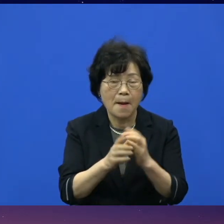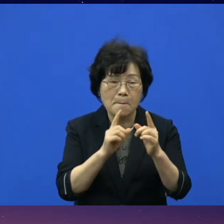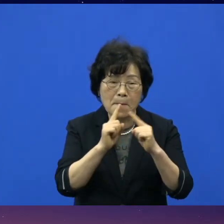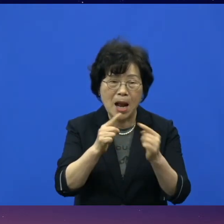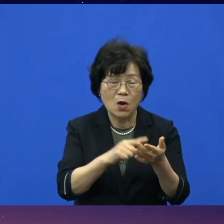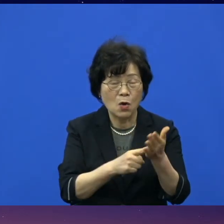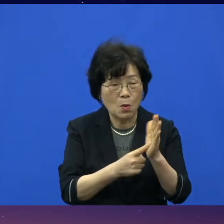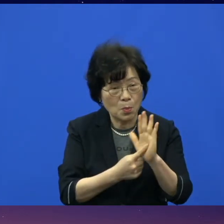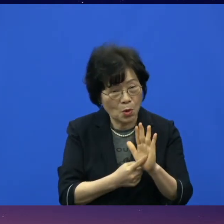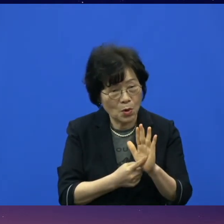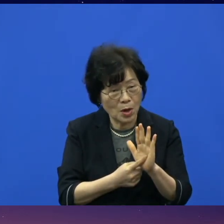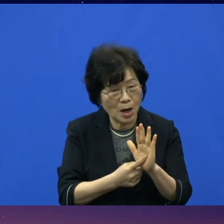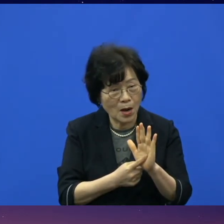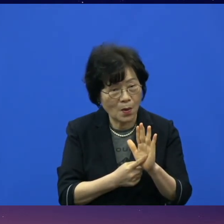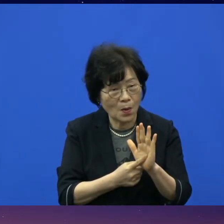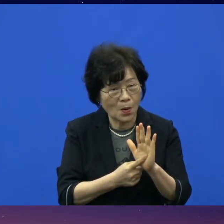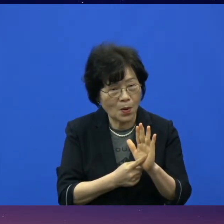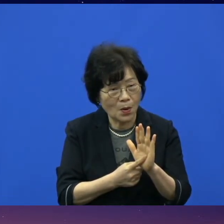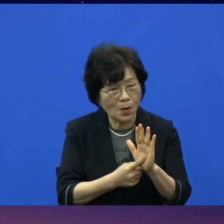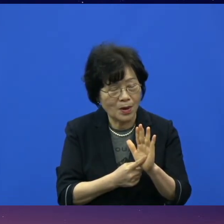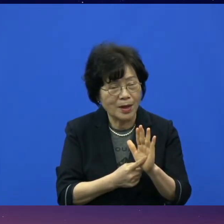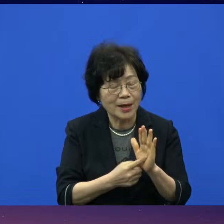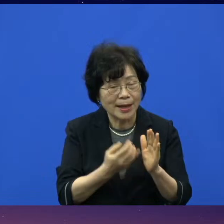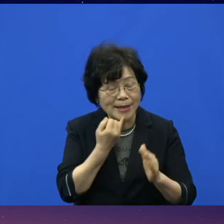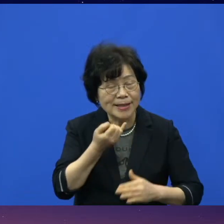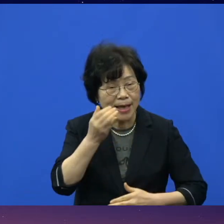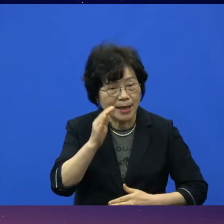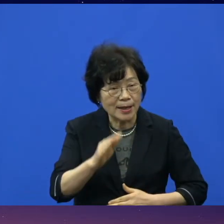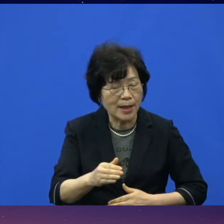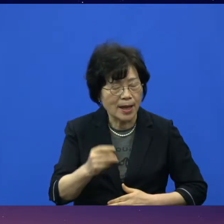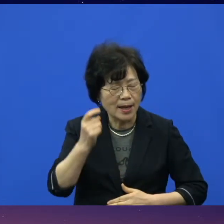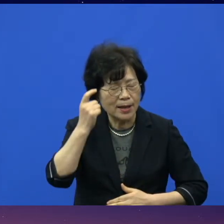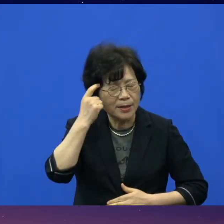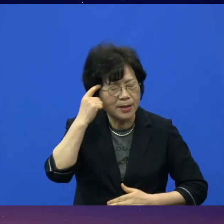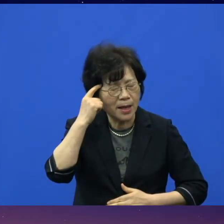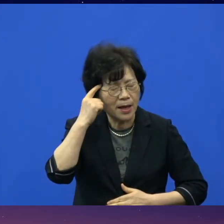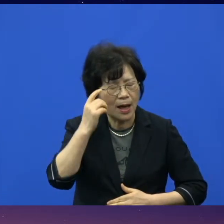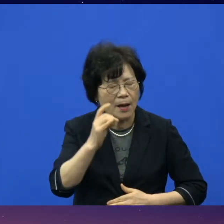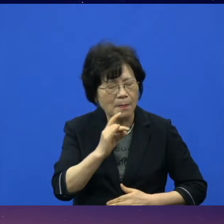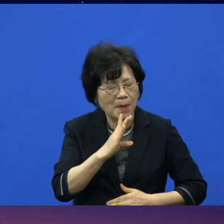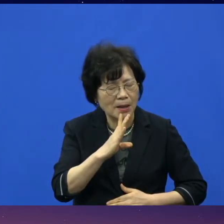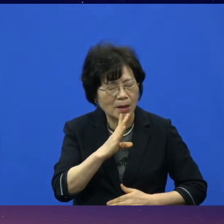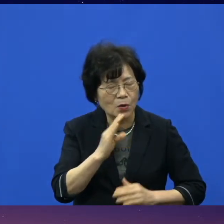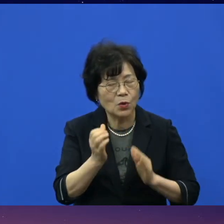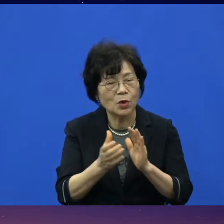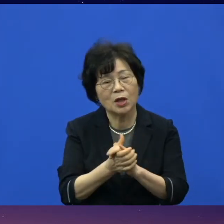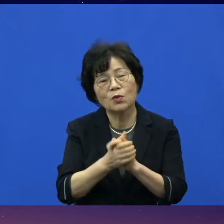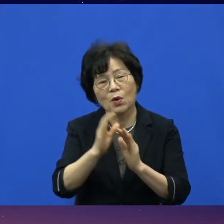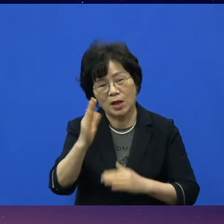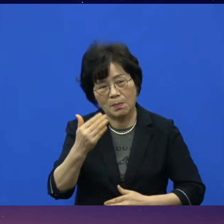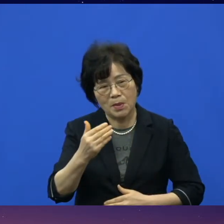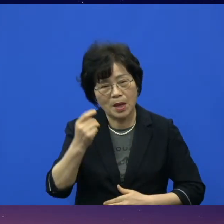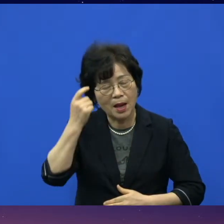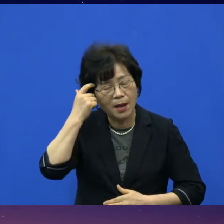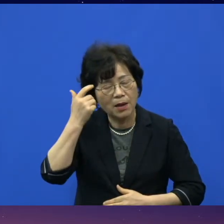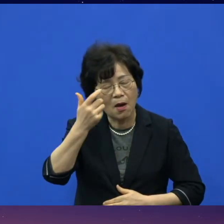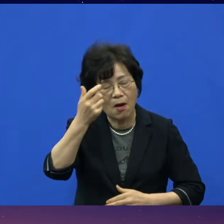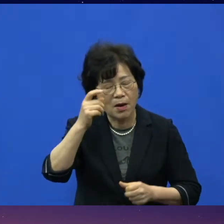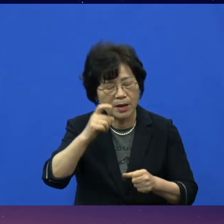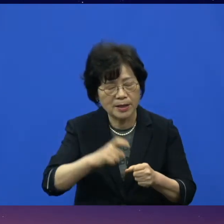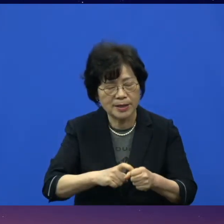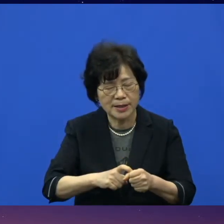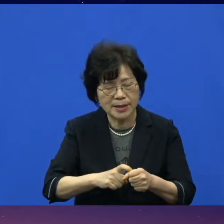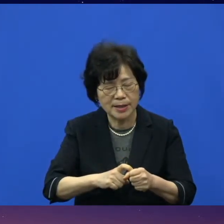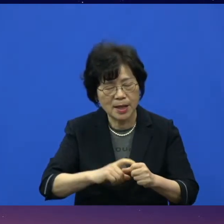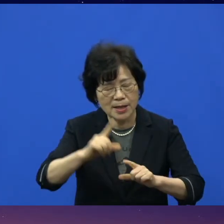것도 하지만 어떤 때는 생각으로도 기도하게 하세요. 생각. 그러니까 내가 영적인 상태가 아주